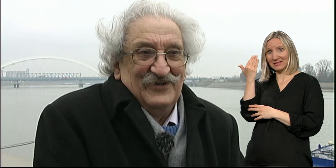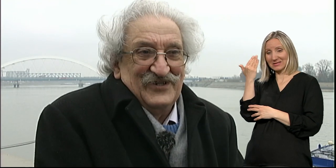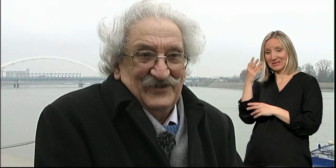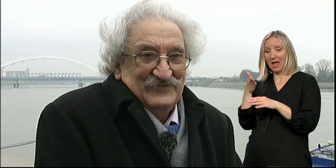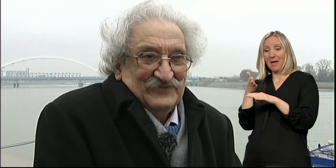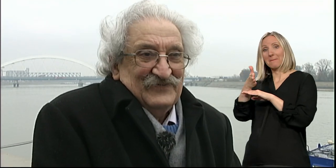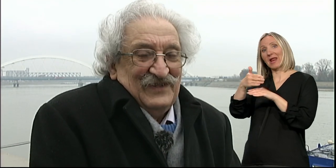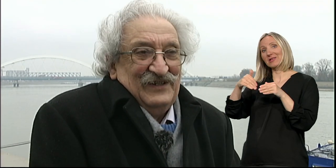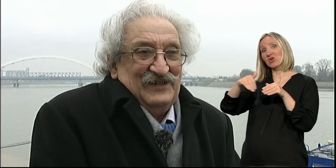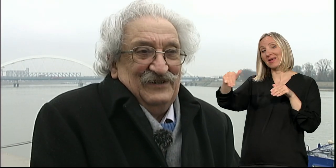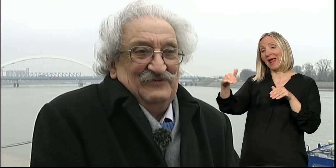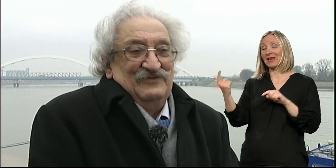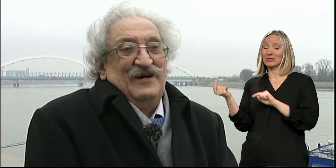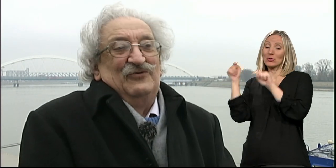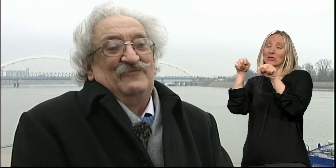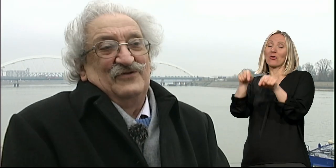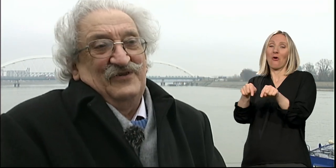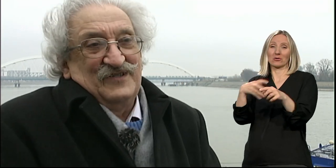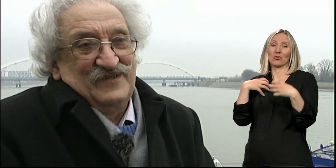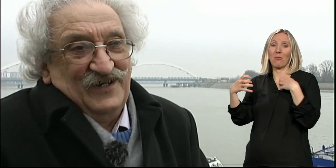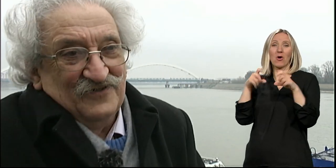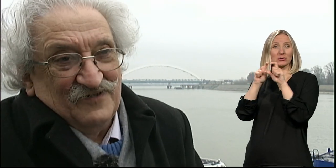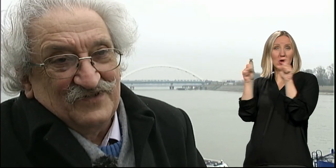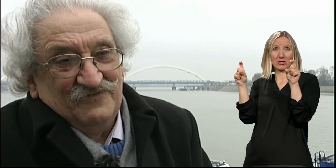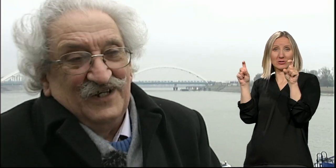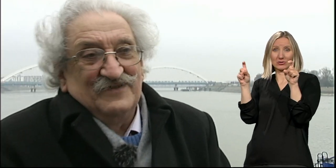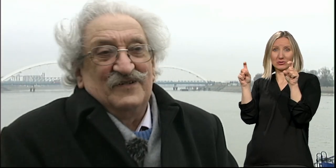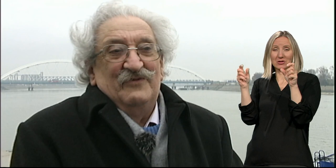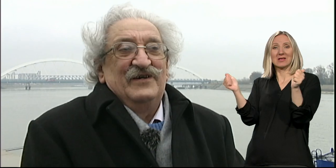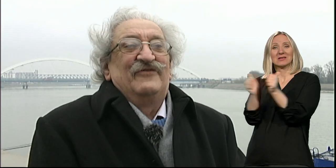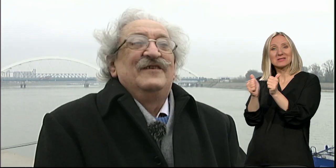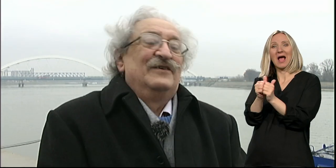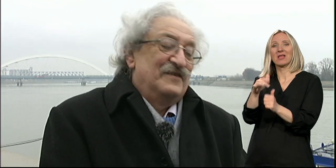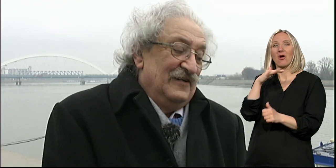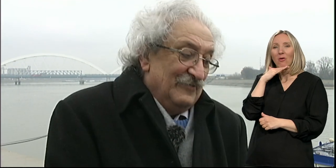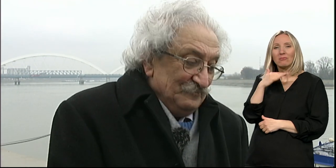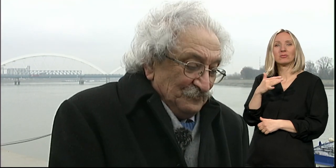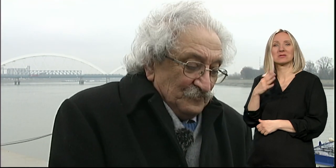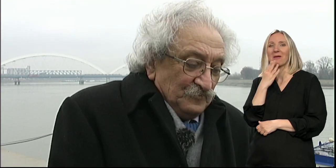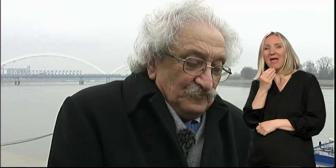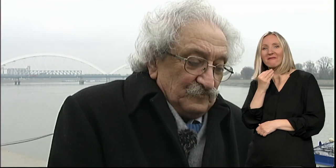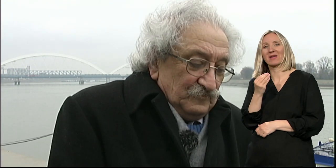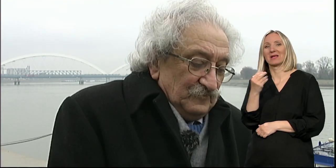granicu i dođe i napuni pozorište zajedno sa muslimanima, Srbima, Jevrejima i ostalima.